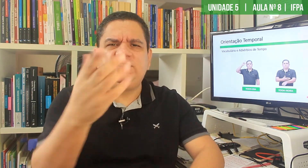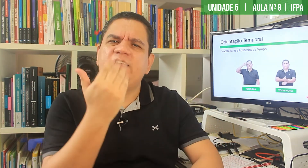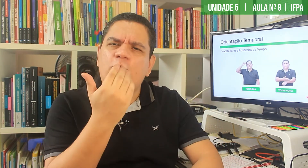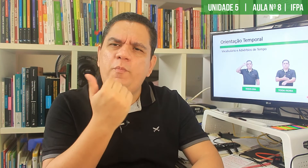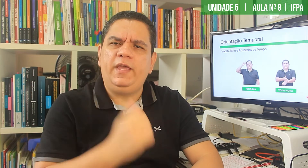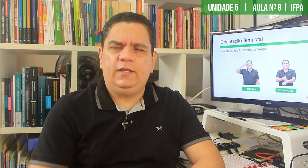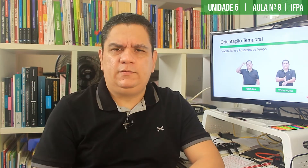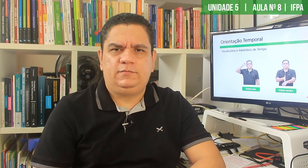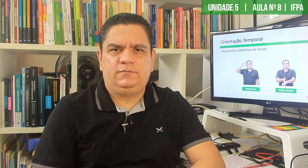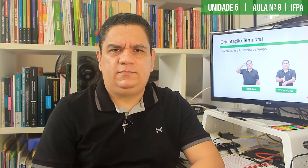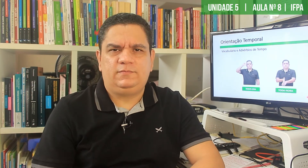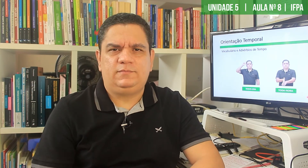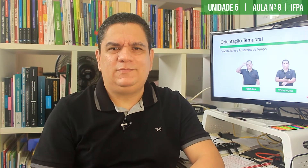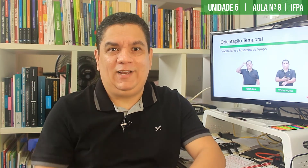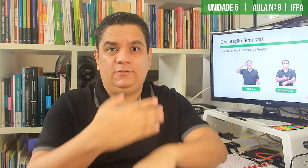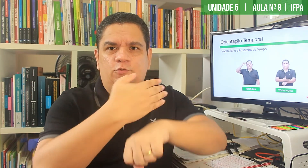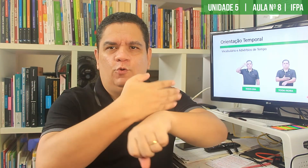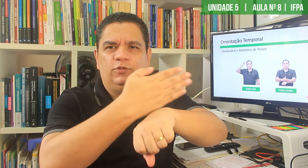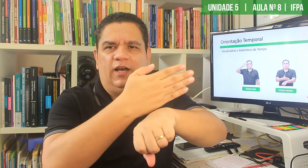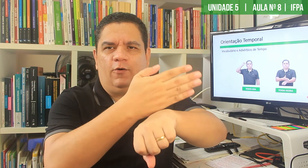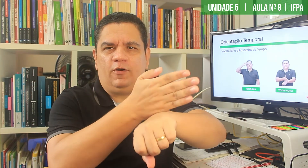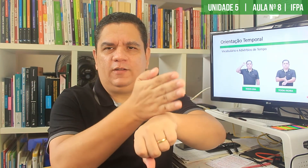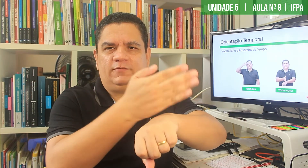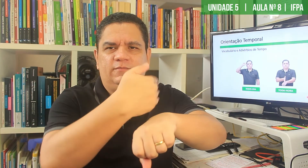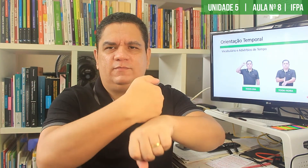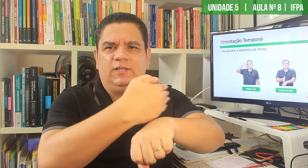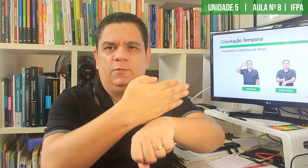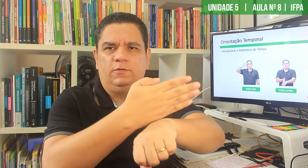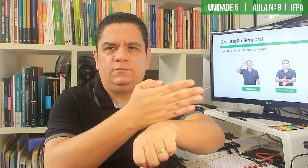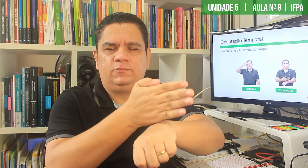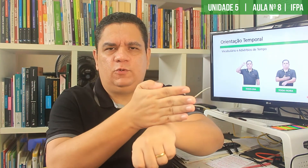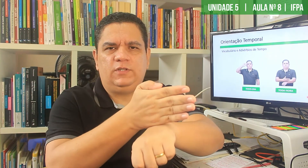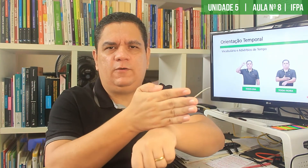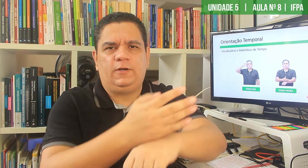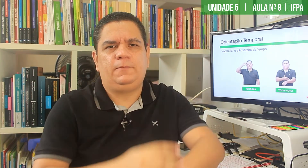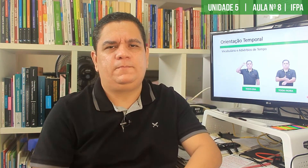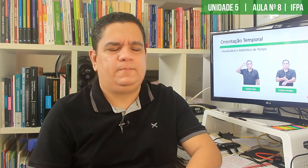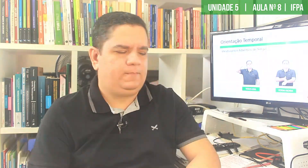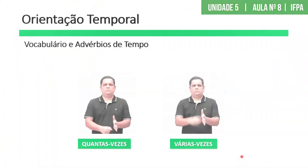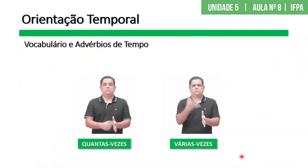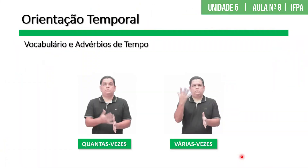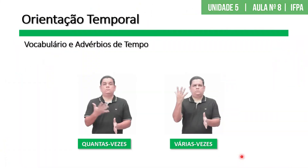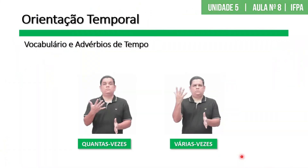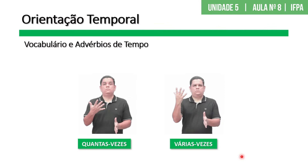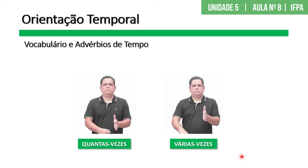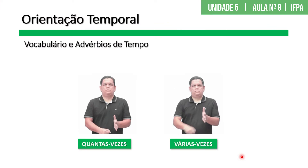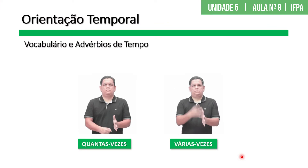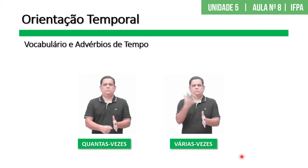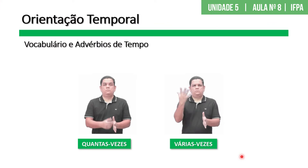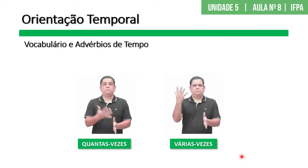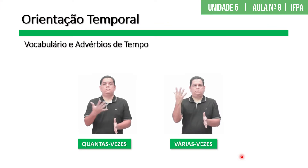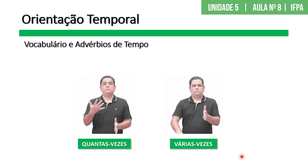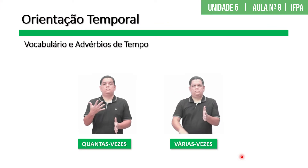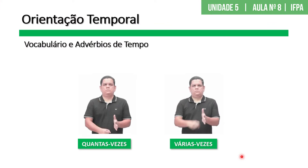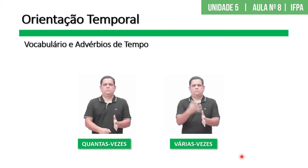quer comer, tá? Toda hora, tá bom? Toda hora. Bom, aqui como eu acabei de